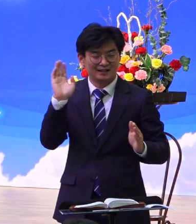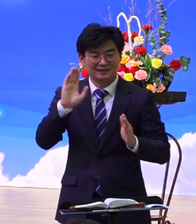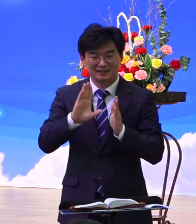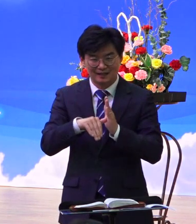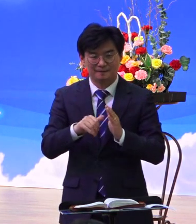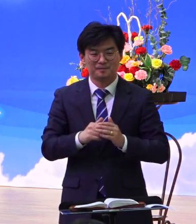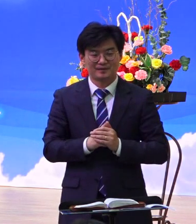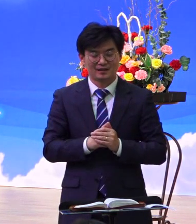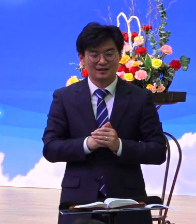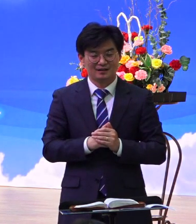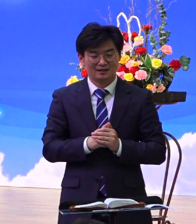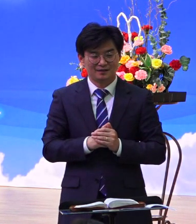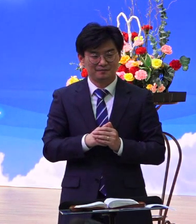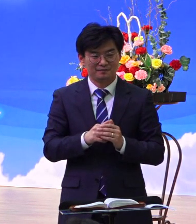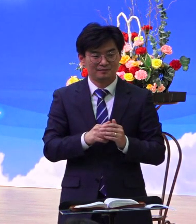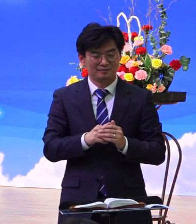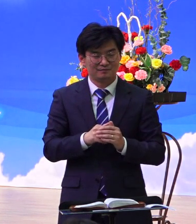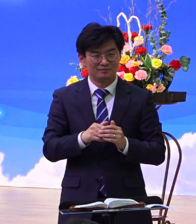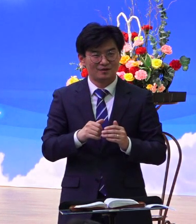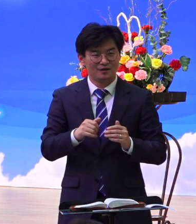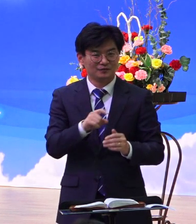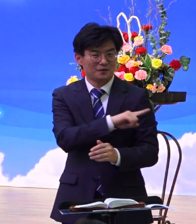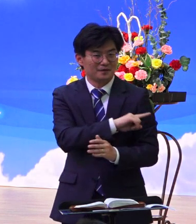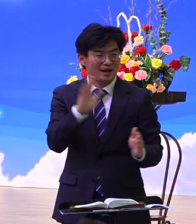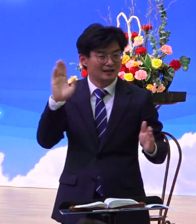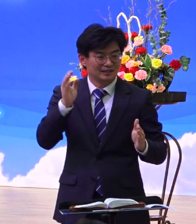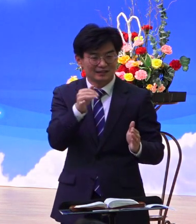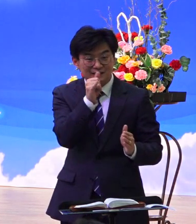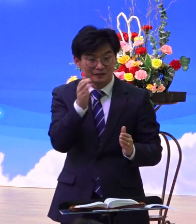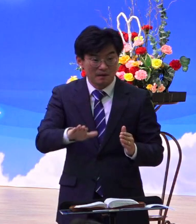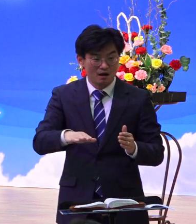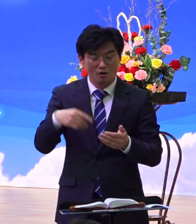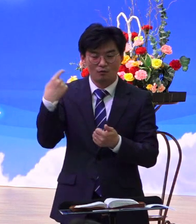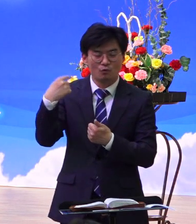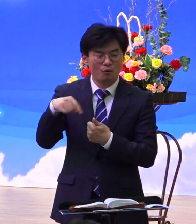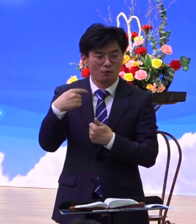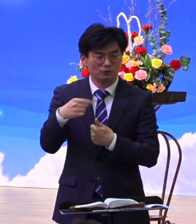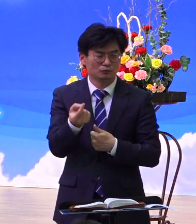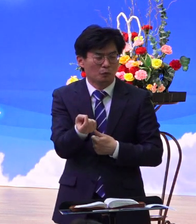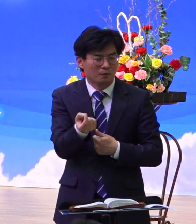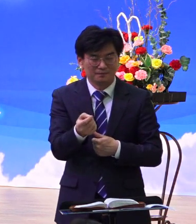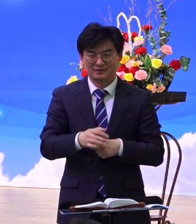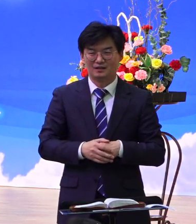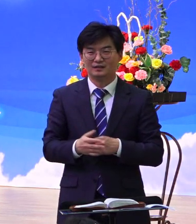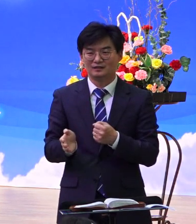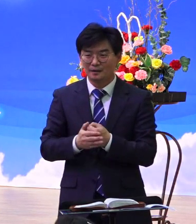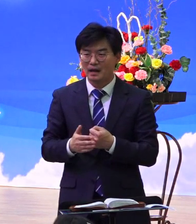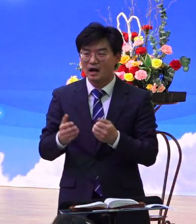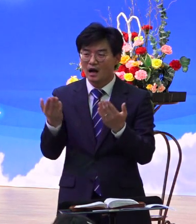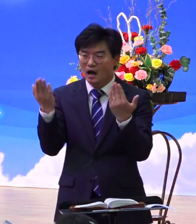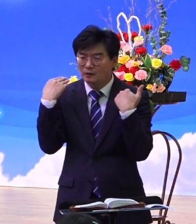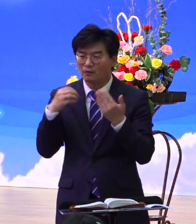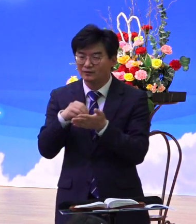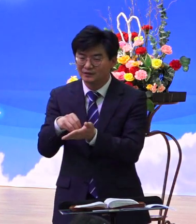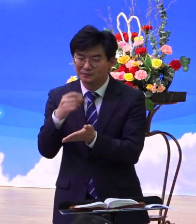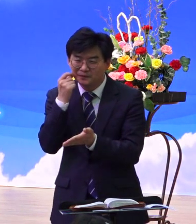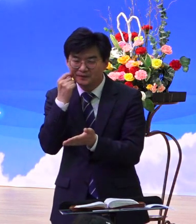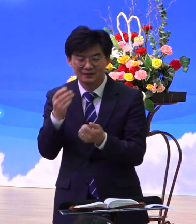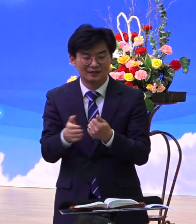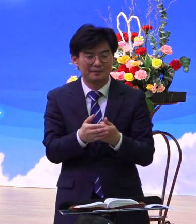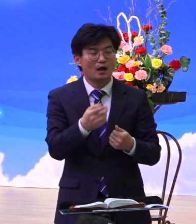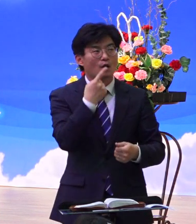정도밖에는 정규 교육을 받지 못했습니다. 그래서 어머니와 함께 지내면서 어머니에게 글을 배우고 어머니에게 성경을